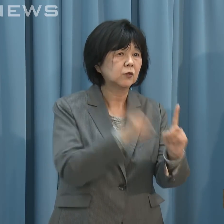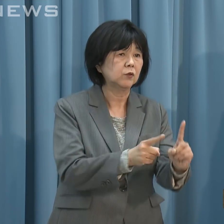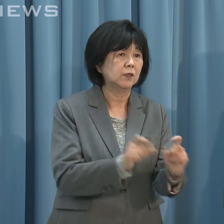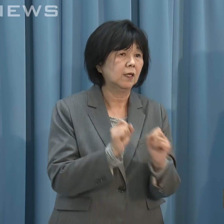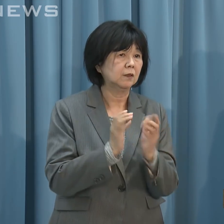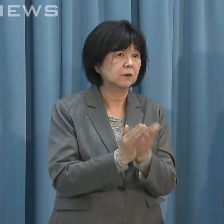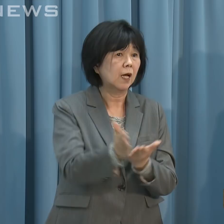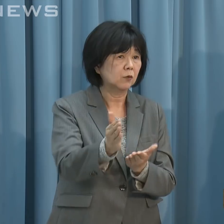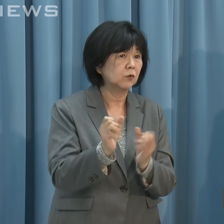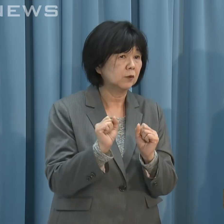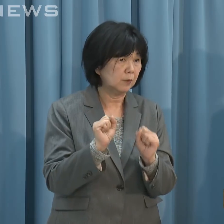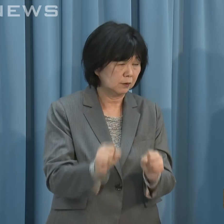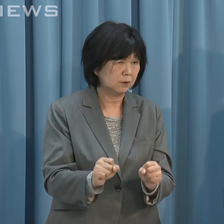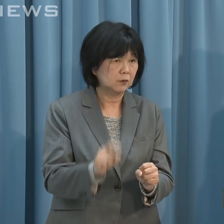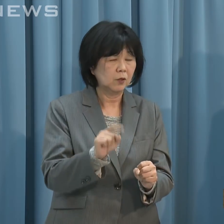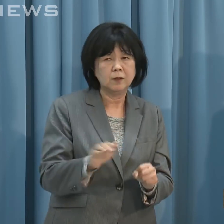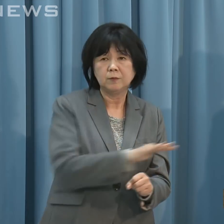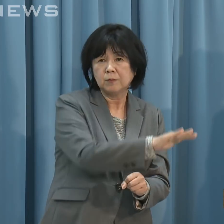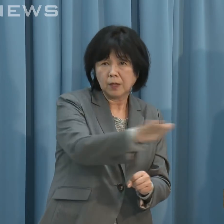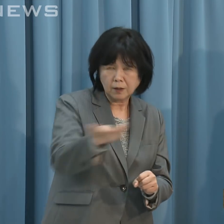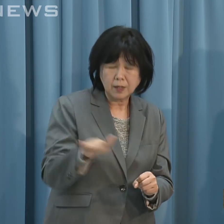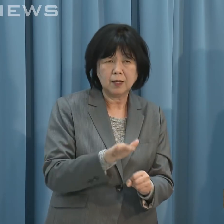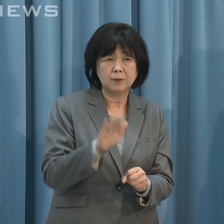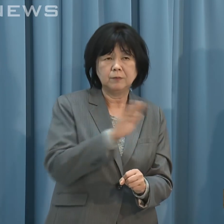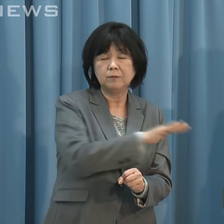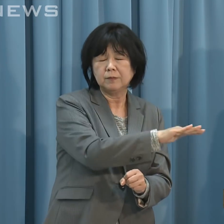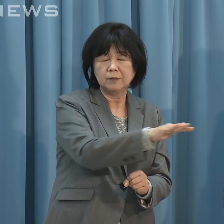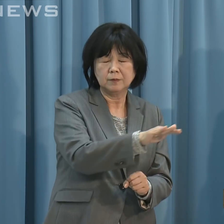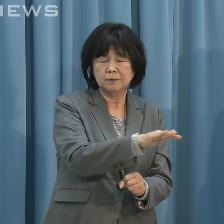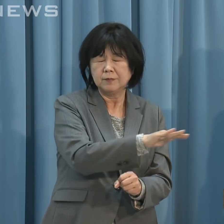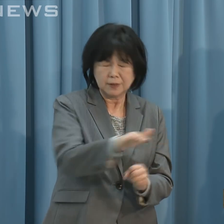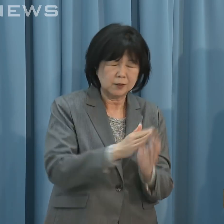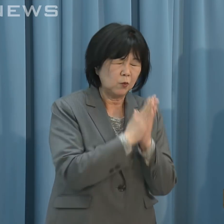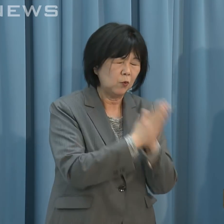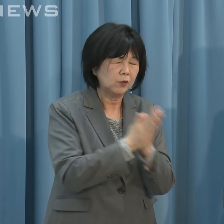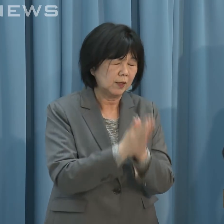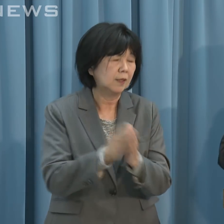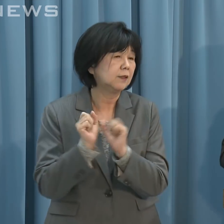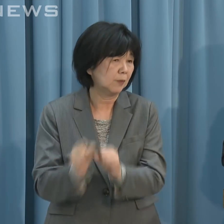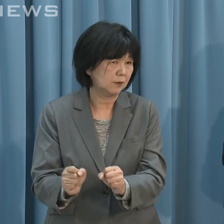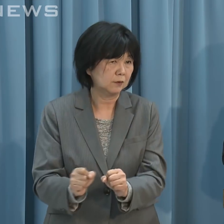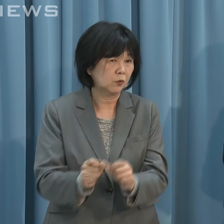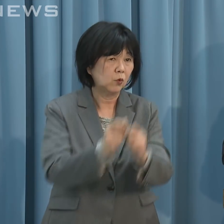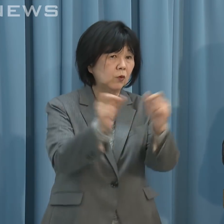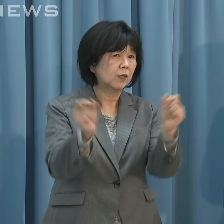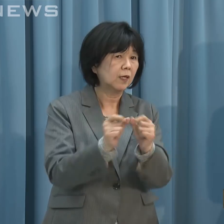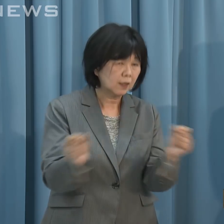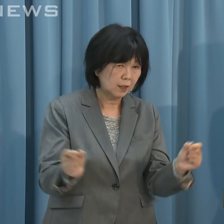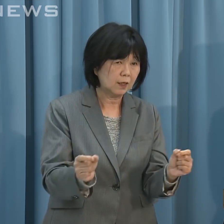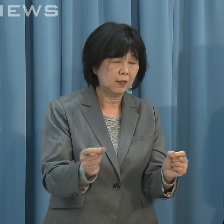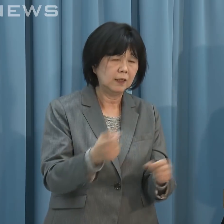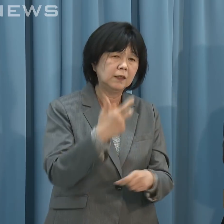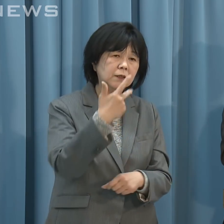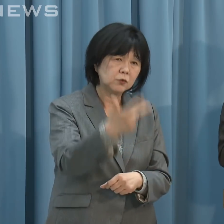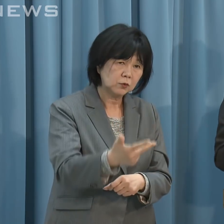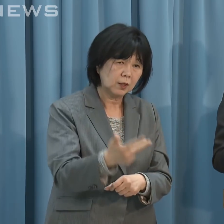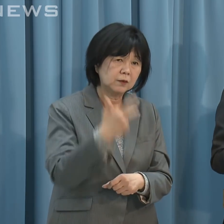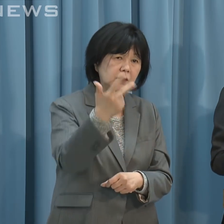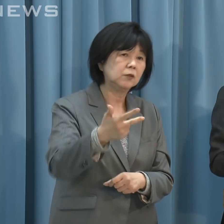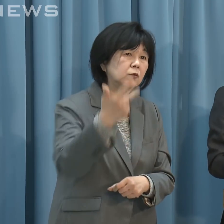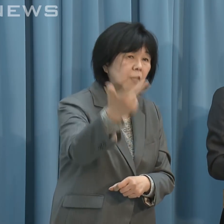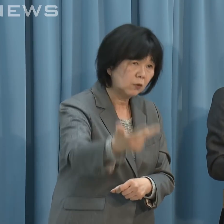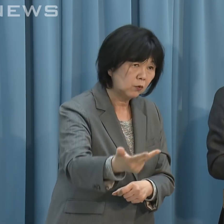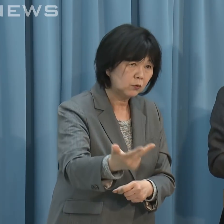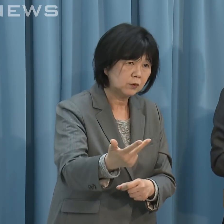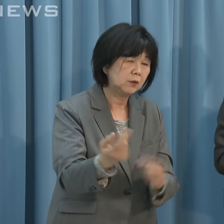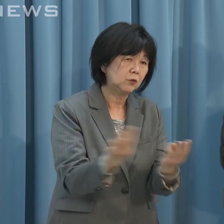これから皆さんにお願いを して回るわけです。で、その結果が、 数字が1週間後とか2週間後で出てくるわ